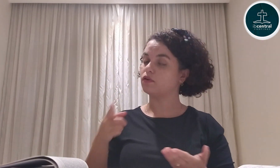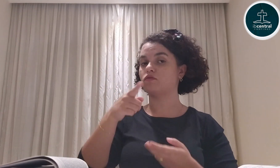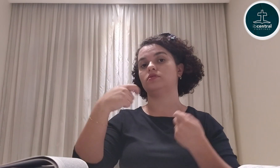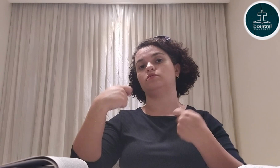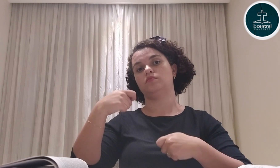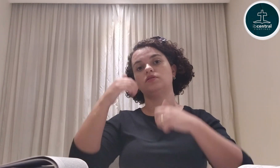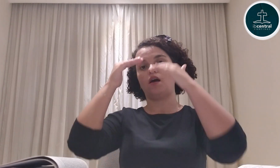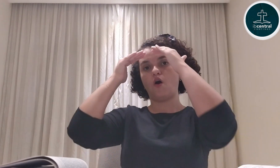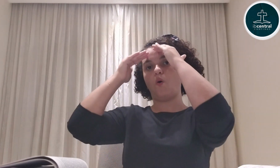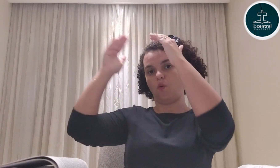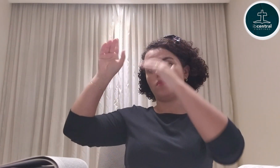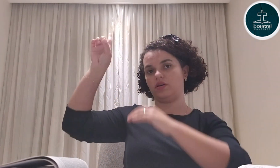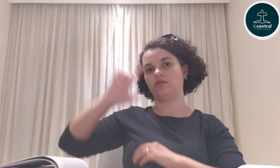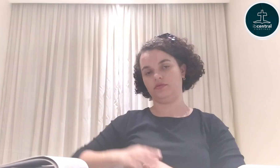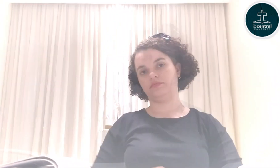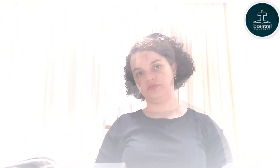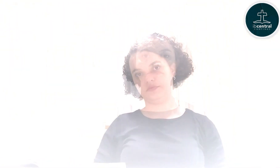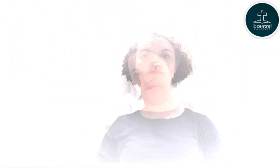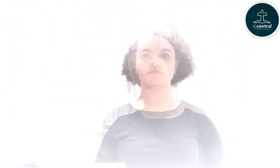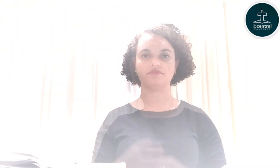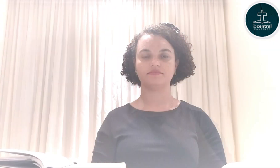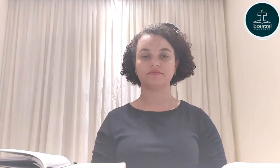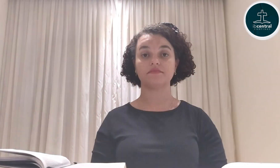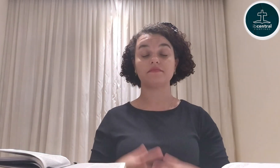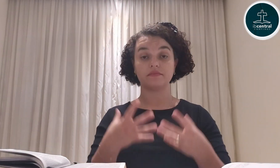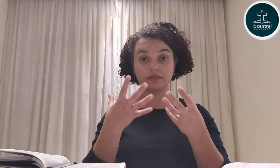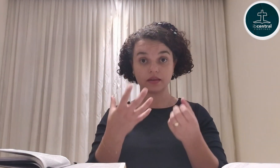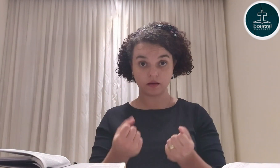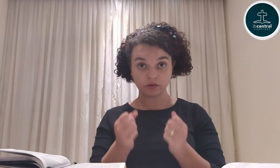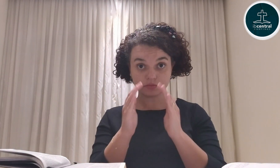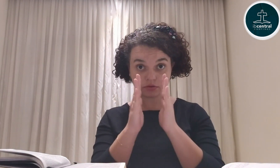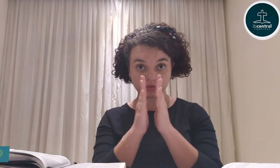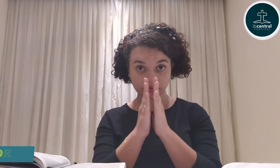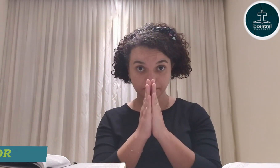quer ter um relacionamento com Deus? Então você precisa obedecê-lo.